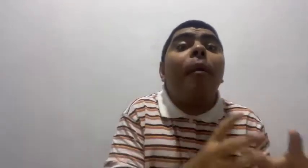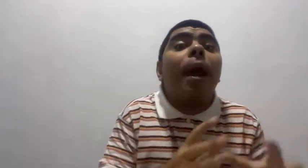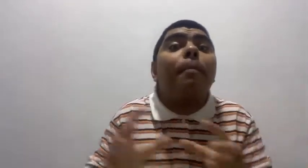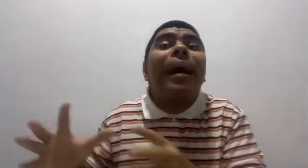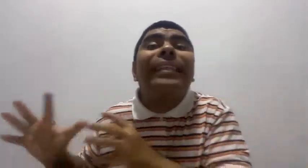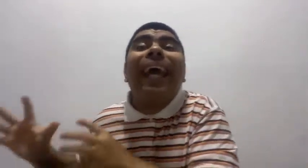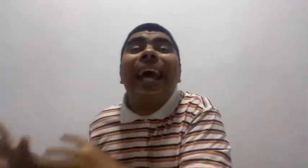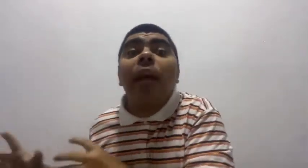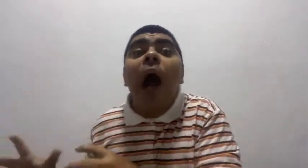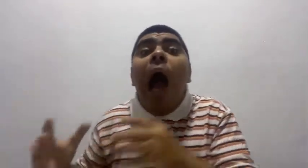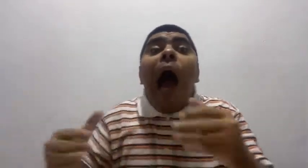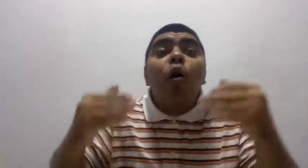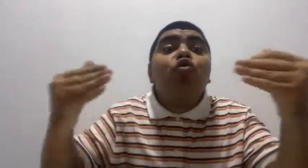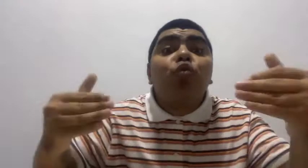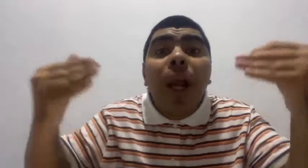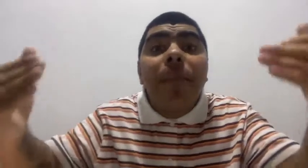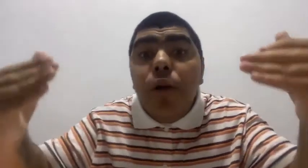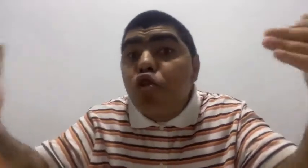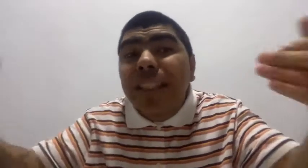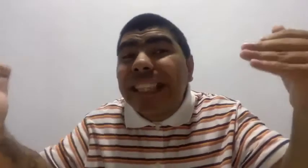hablas mal de él, aún tu hermano no esté